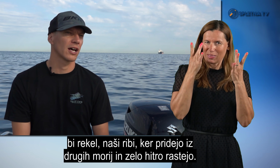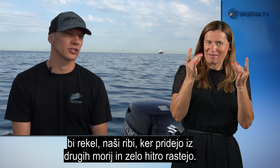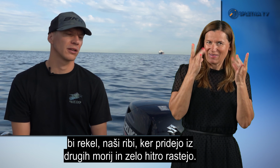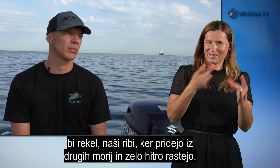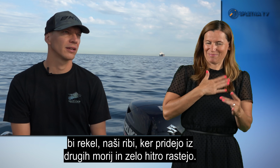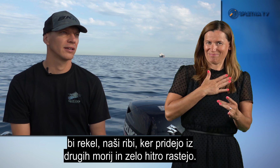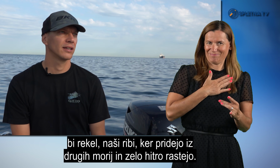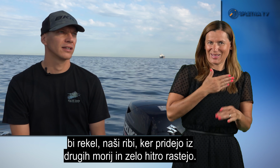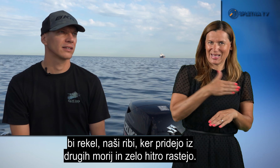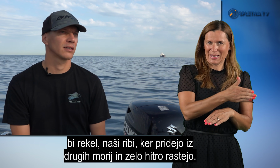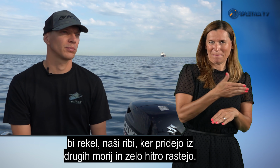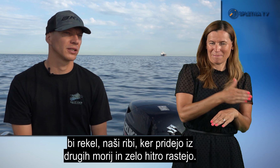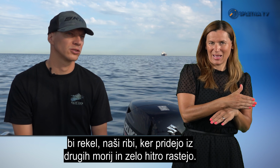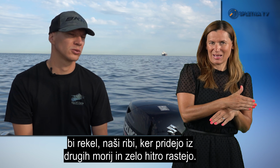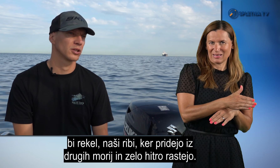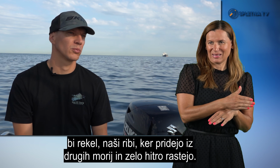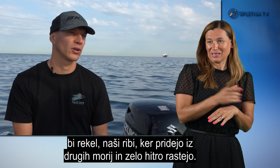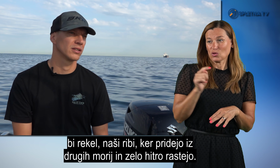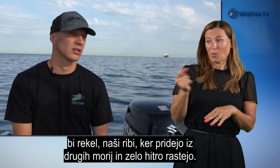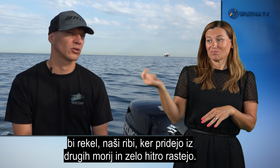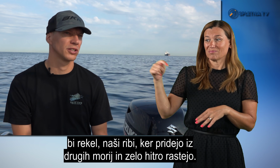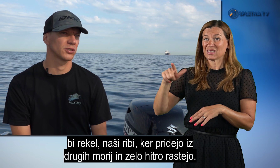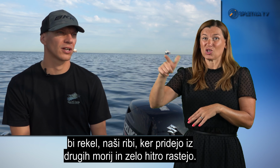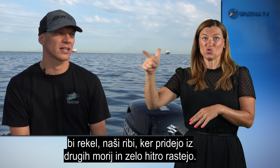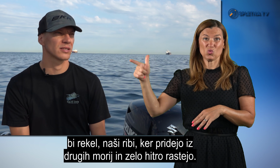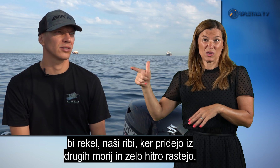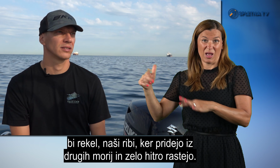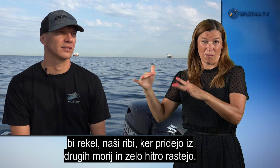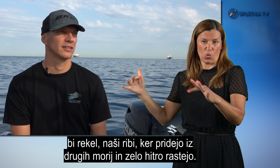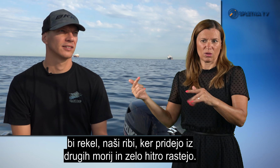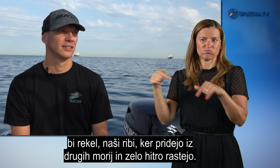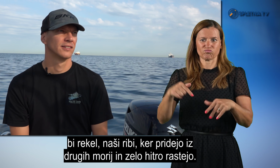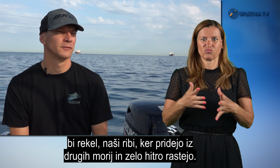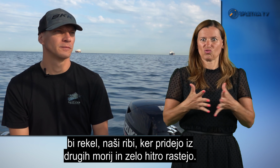rekel, naše ribe, ker pridejo iz drugih morij in zelo hitro rastejo.